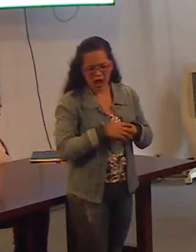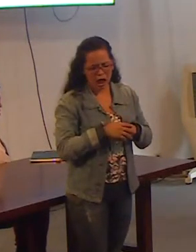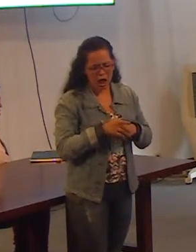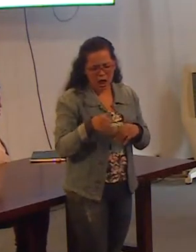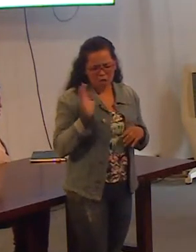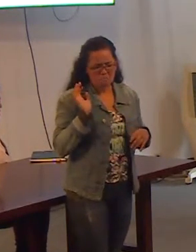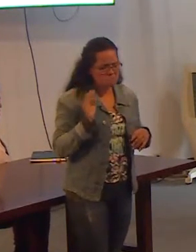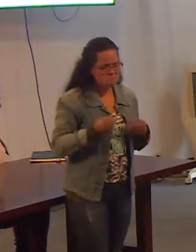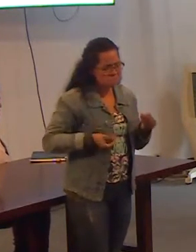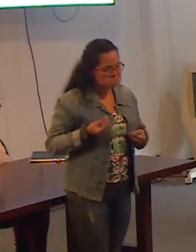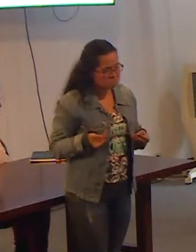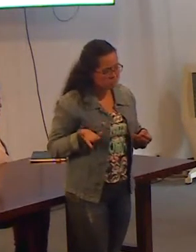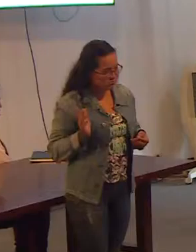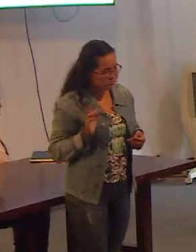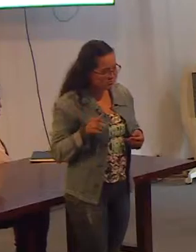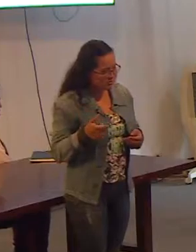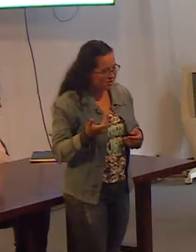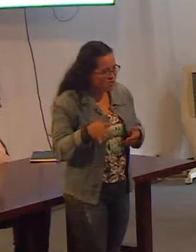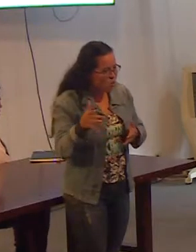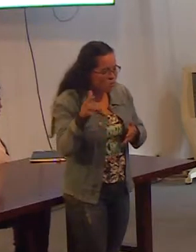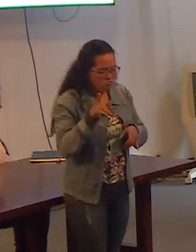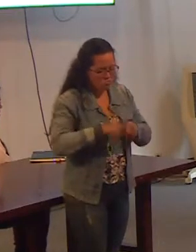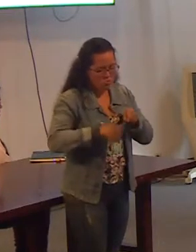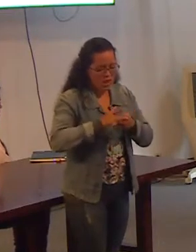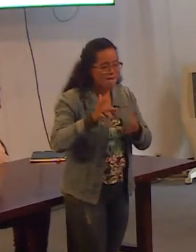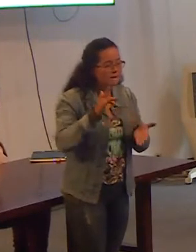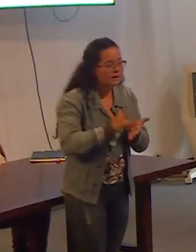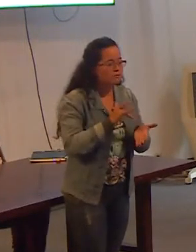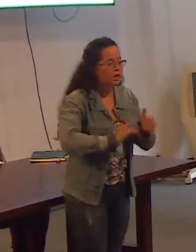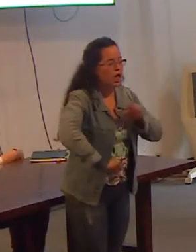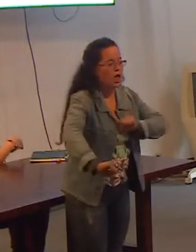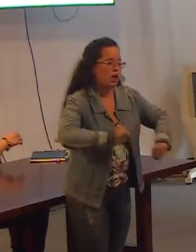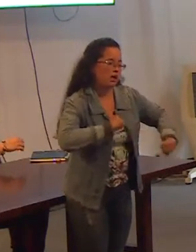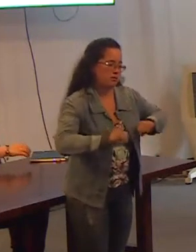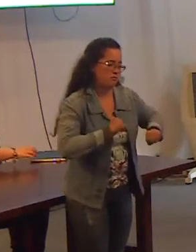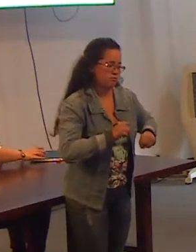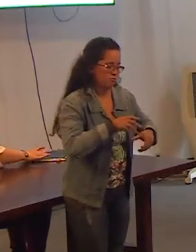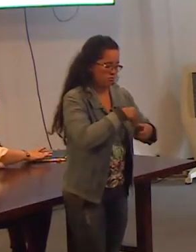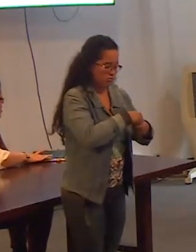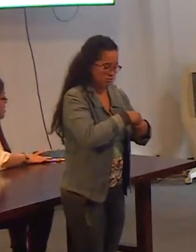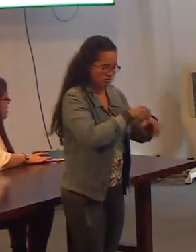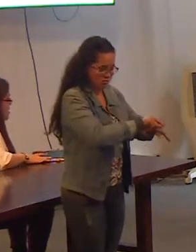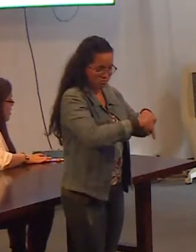garantiza como una participación activa en ella.